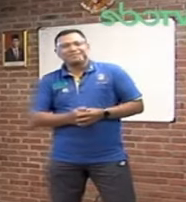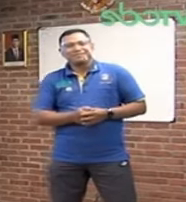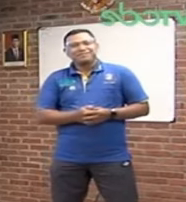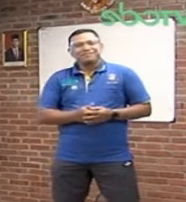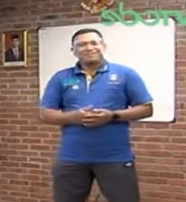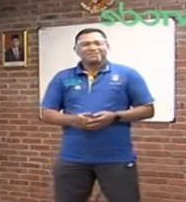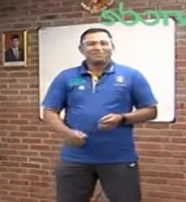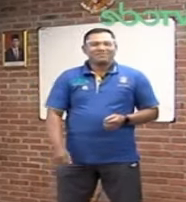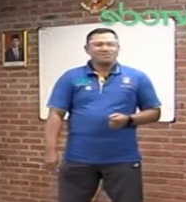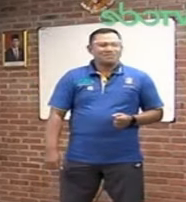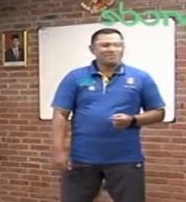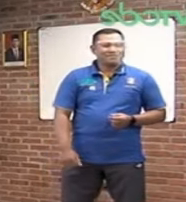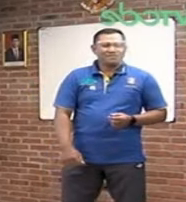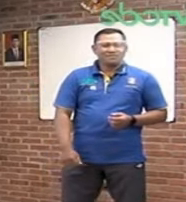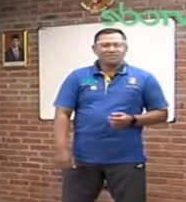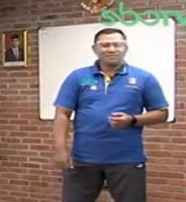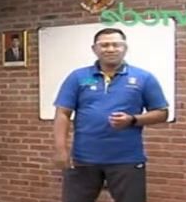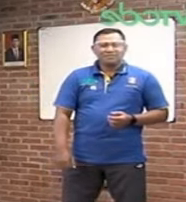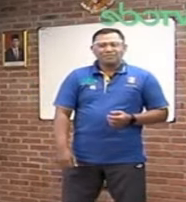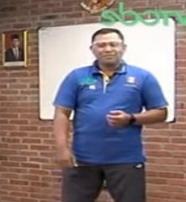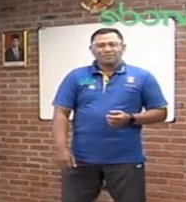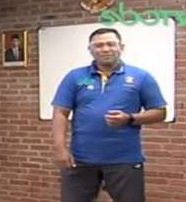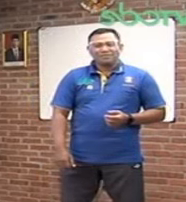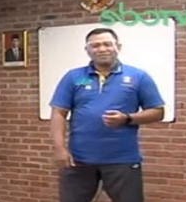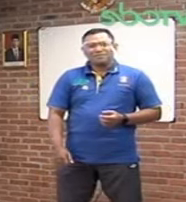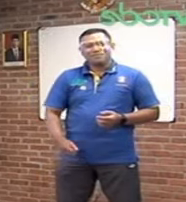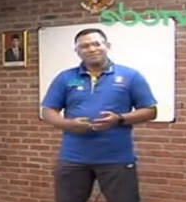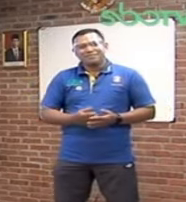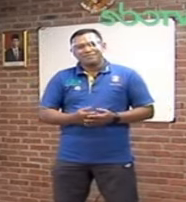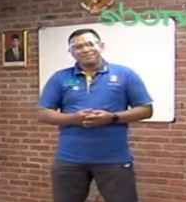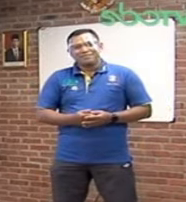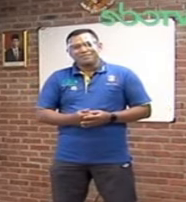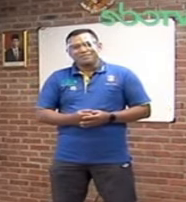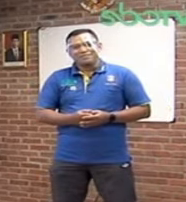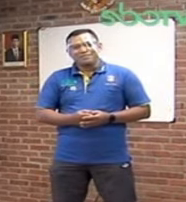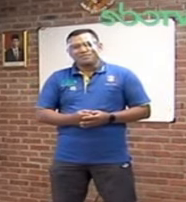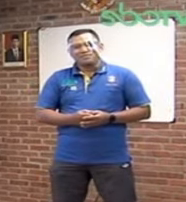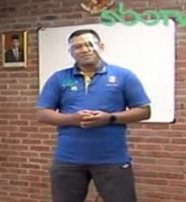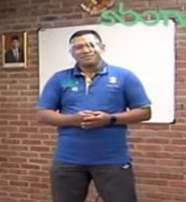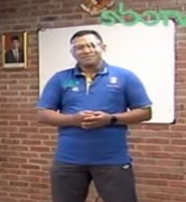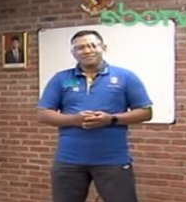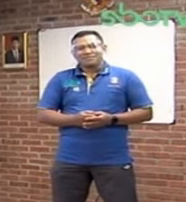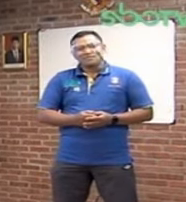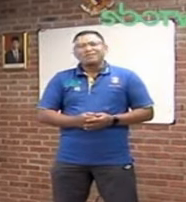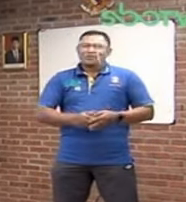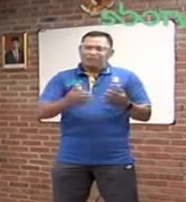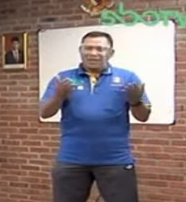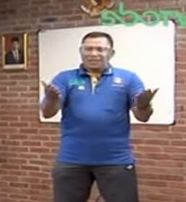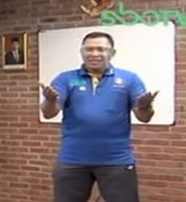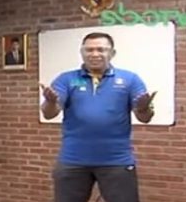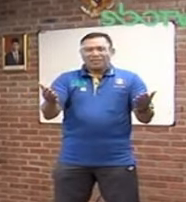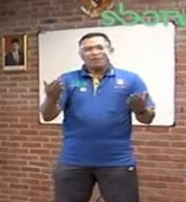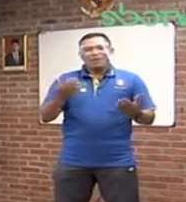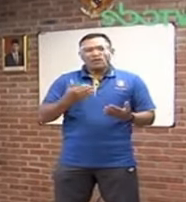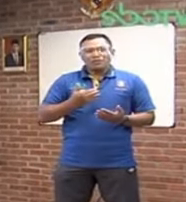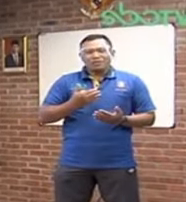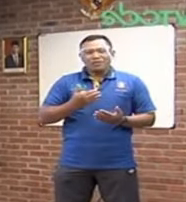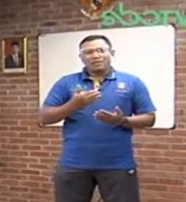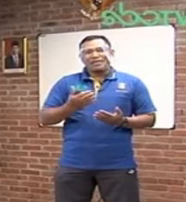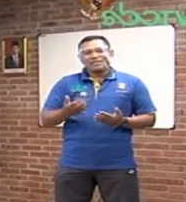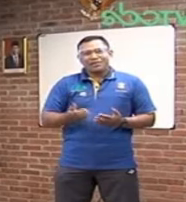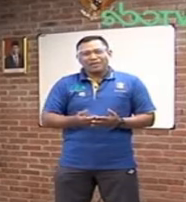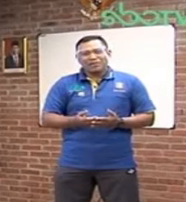hebat, bagaimana kabar kalian pada hari ini? Ibu harap kalian dalam keadaan yang sehat dan tetap semangat. Jumpa lagi bersama Pak